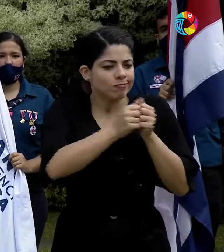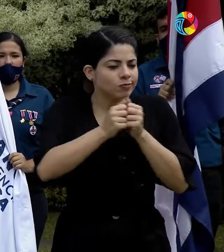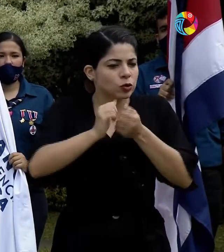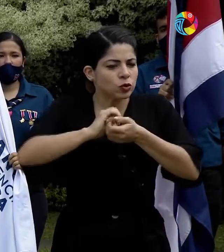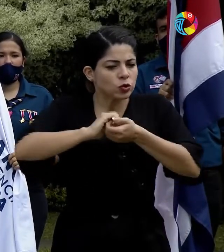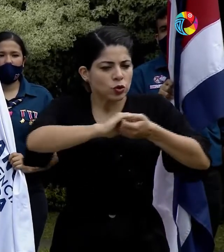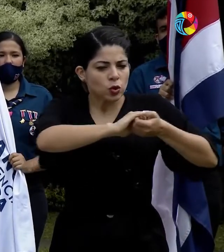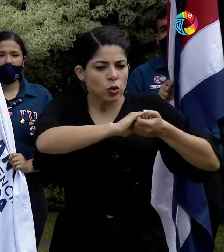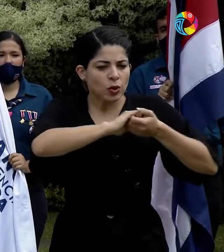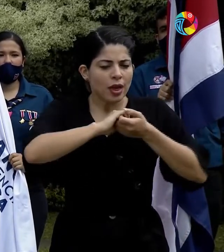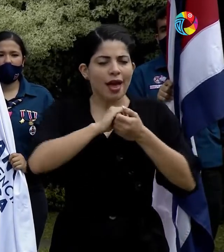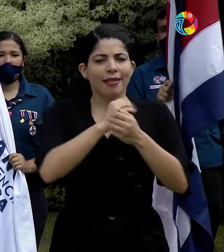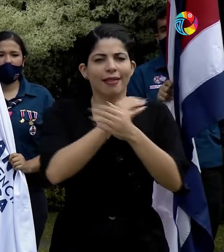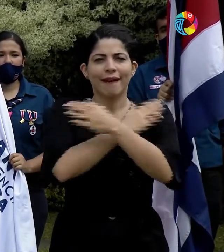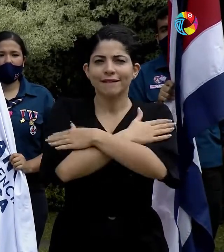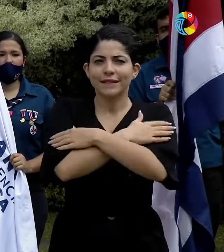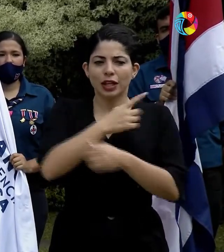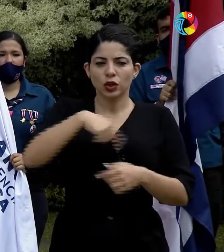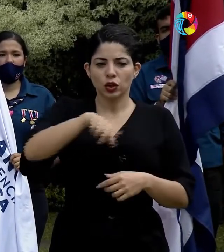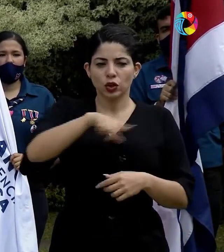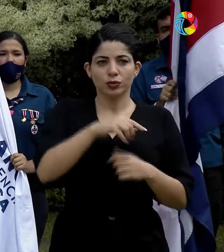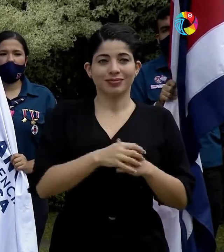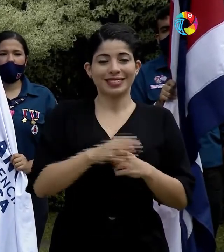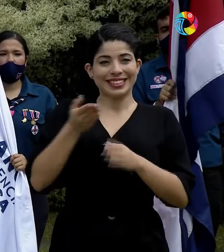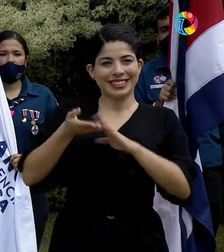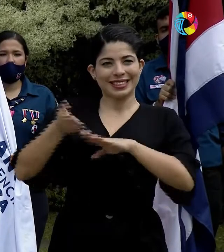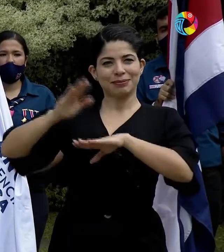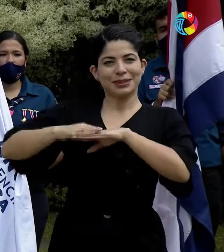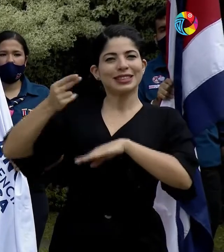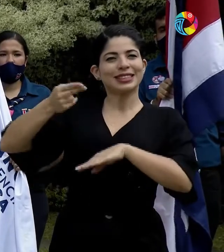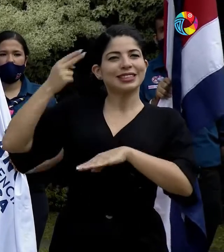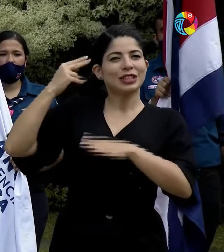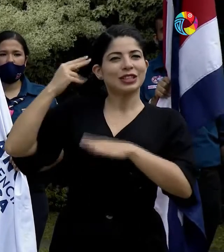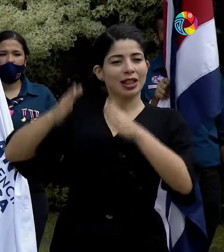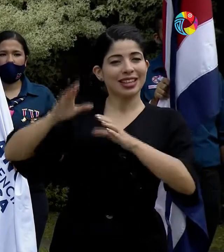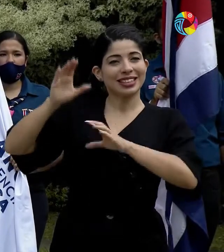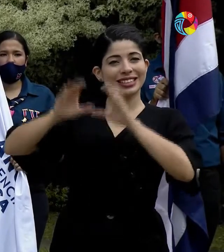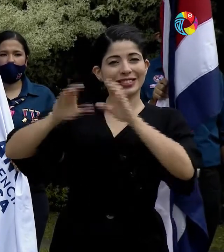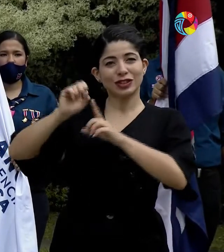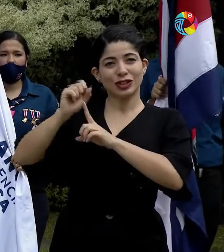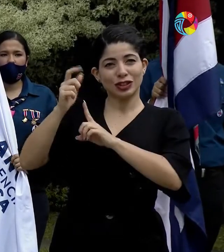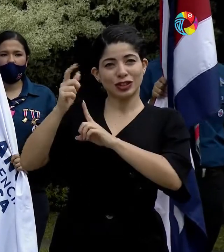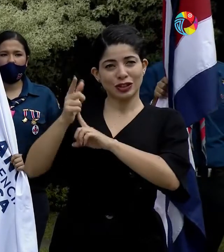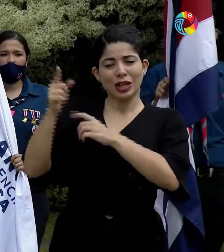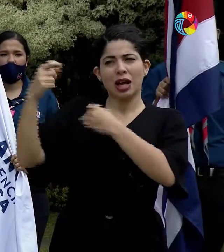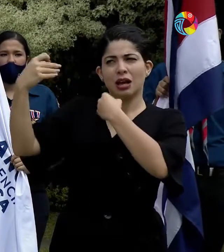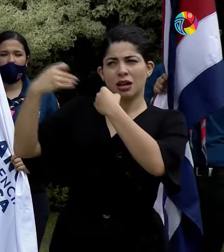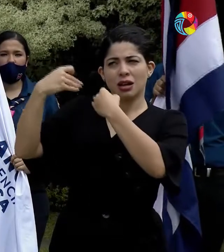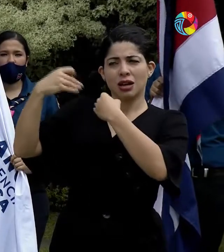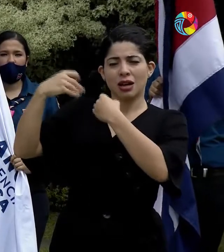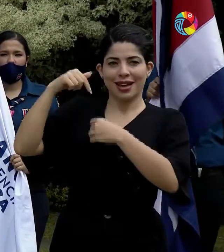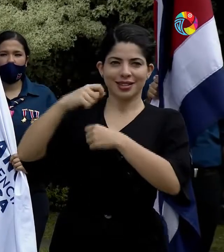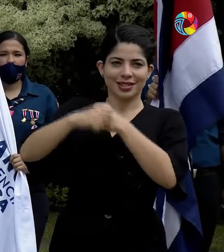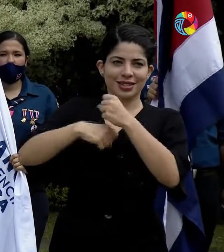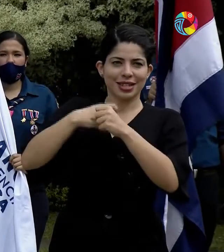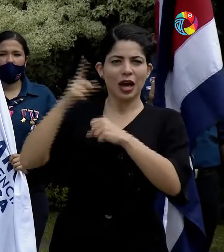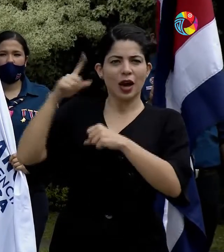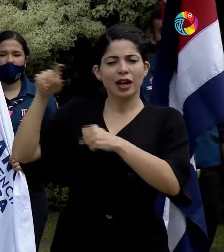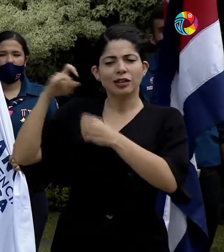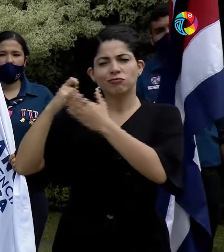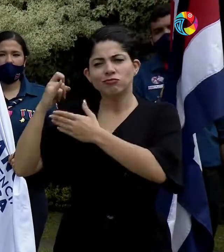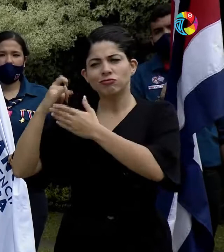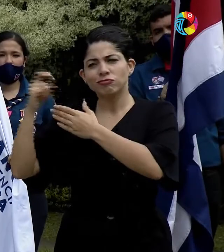solidaridad, el afecto. Como explican nuestros expertos historiadores y científicos sociales que a lo largo de este año han publicado,